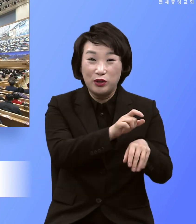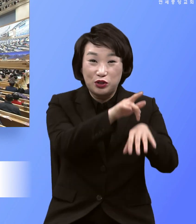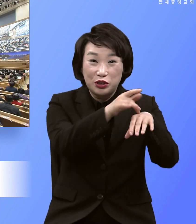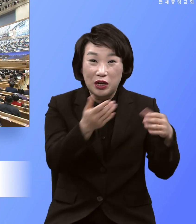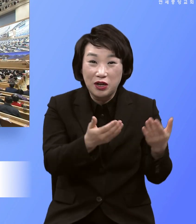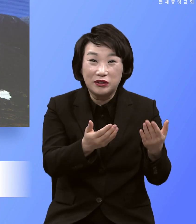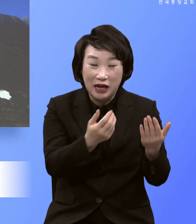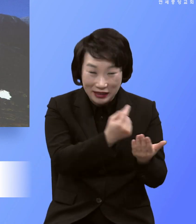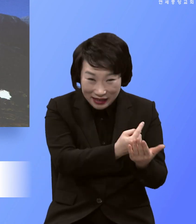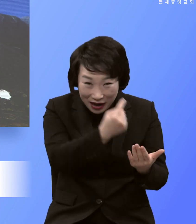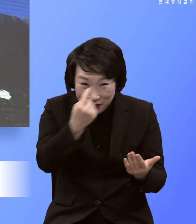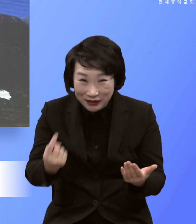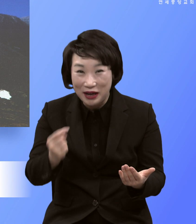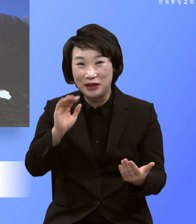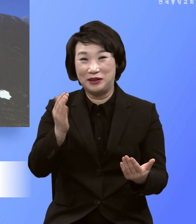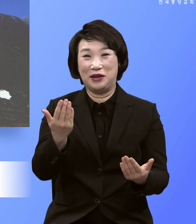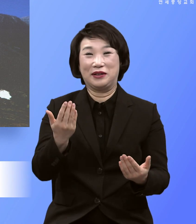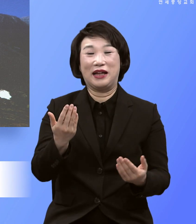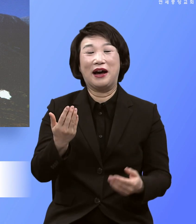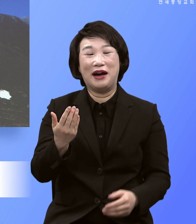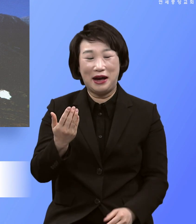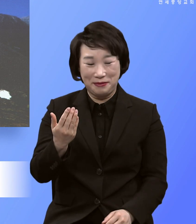마귀사단 귀신의 손에서 벗어나는